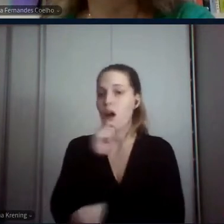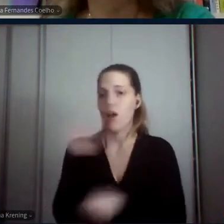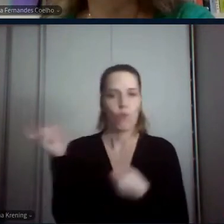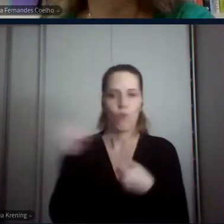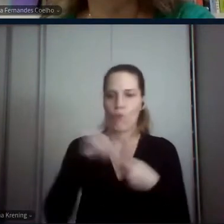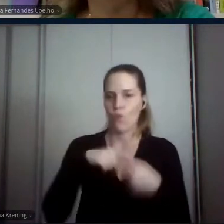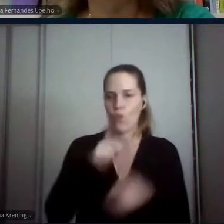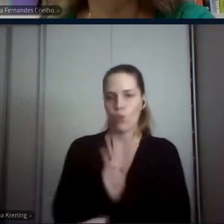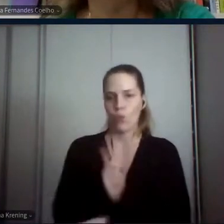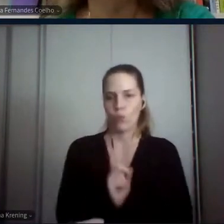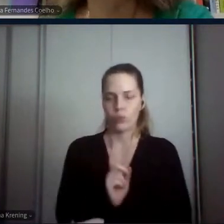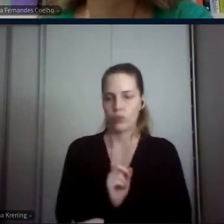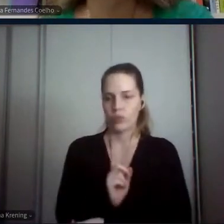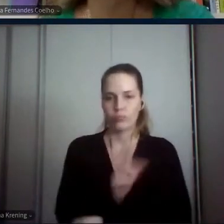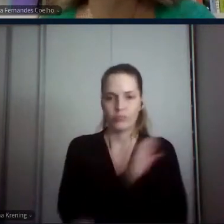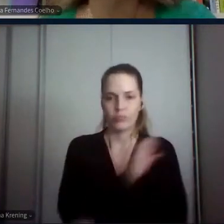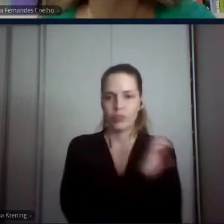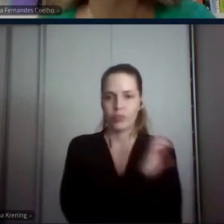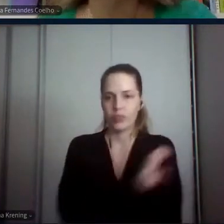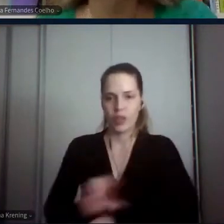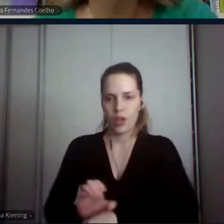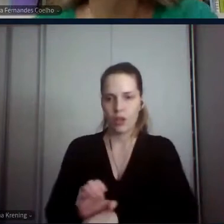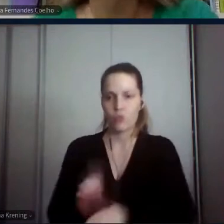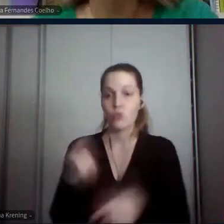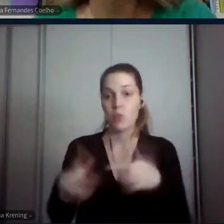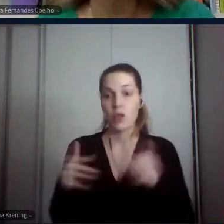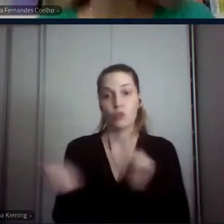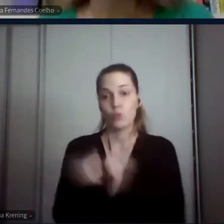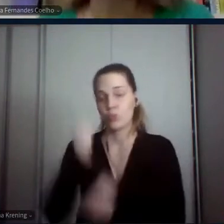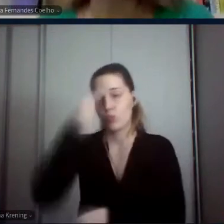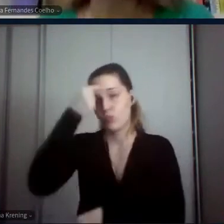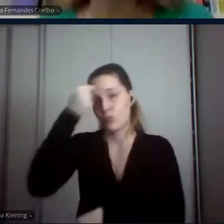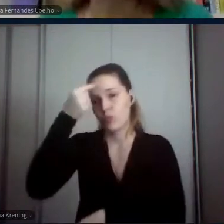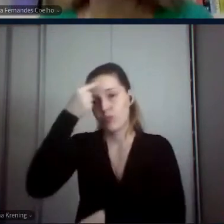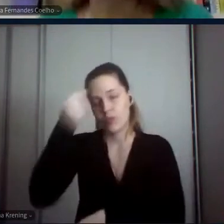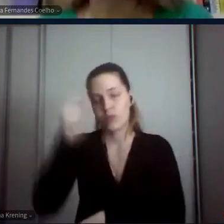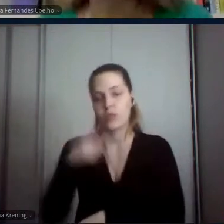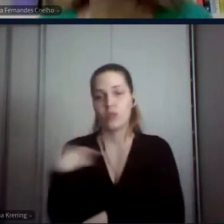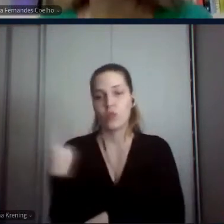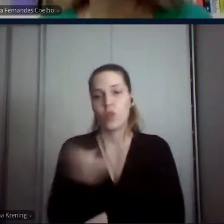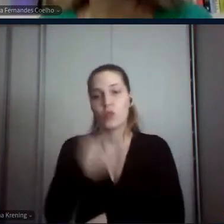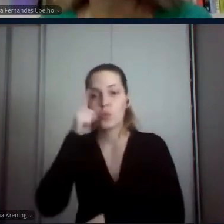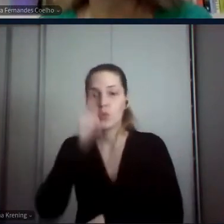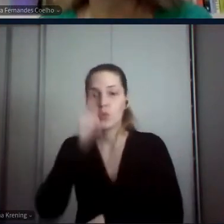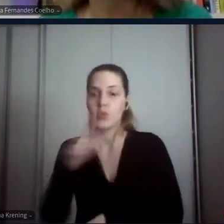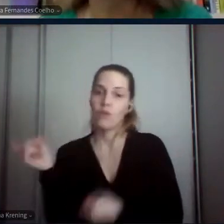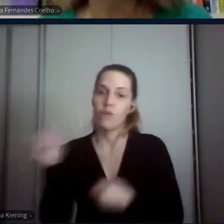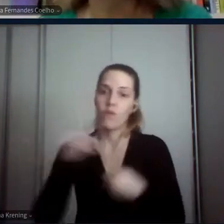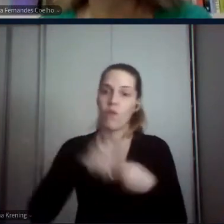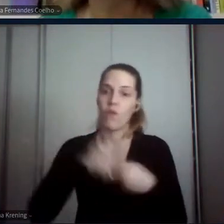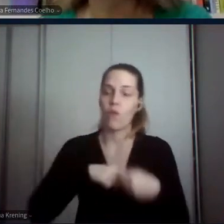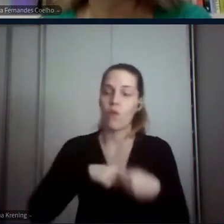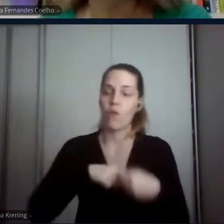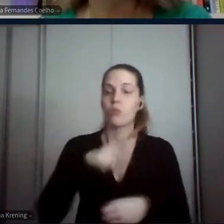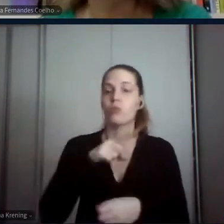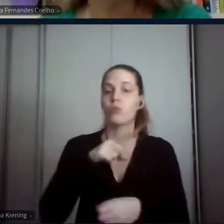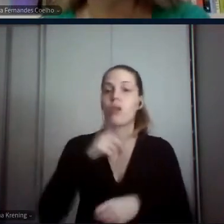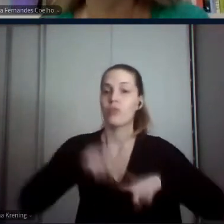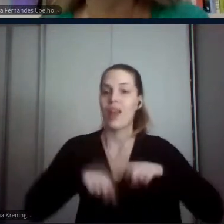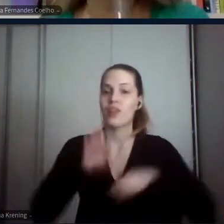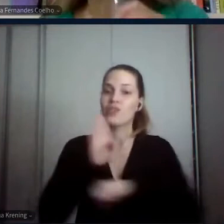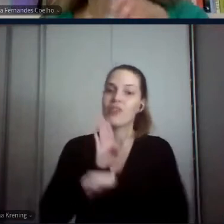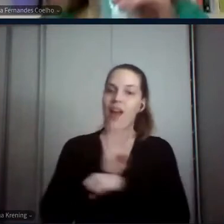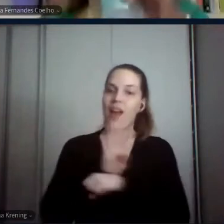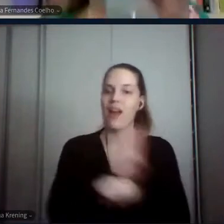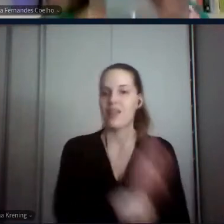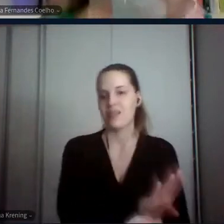da universidade para que a gente possa fazer esse retorno das atividades assistenciais que já estão ocorrendo